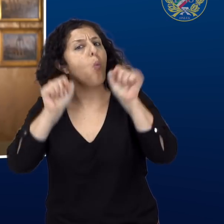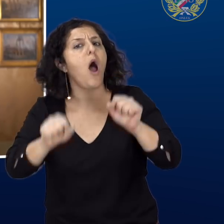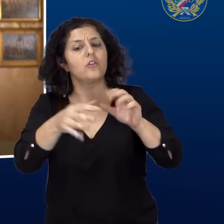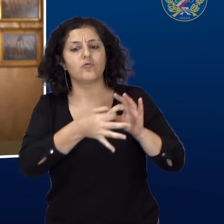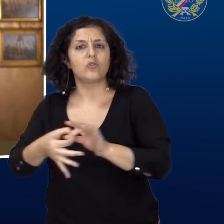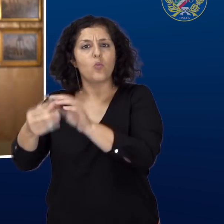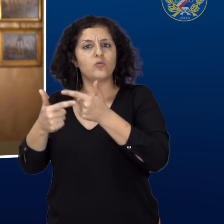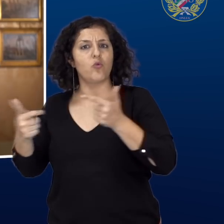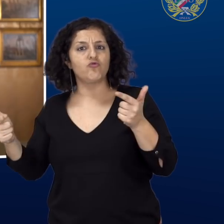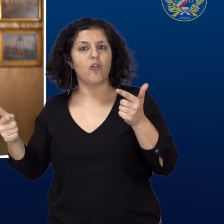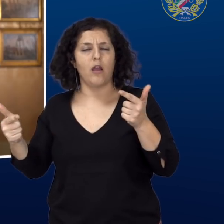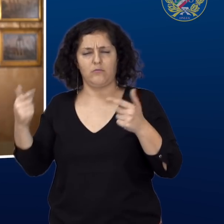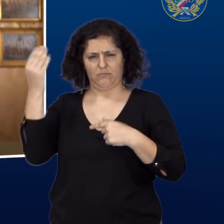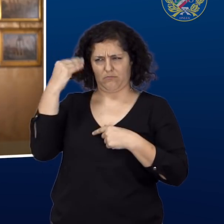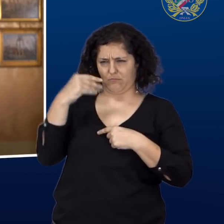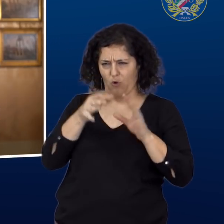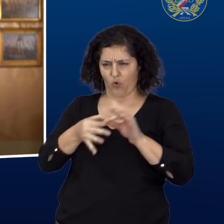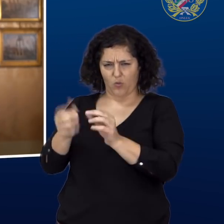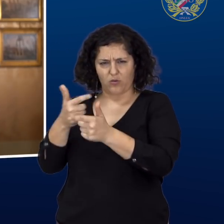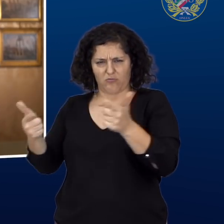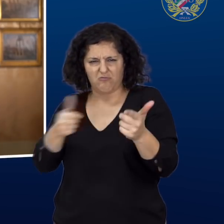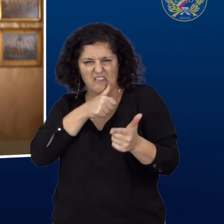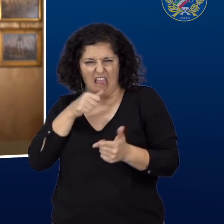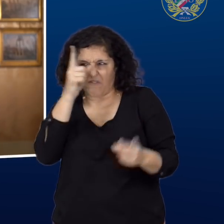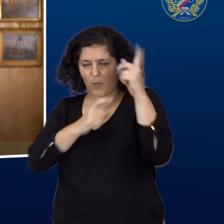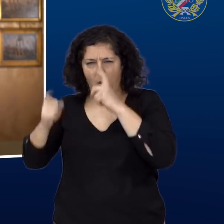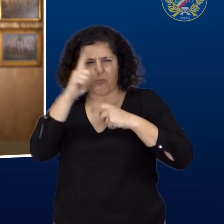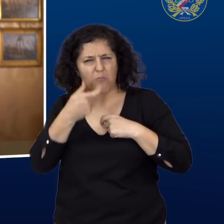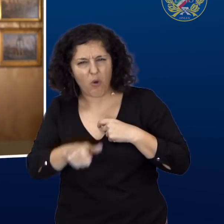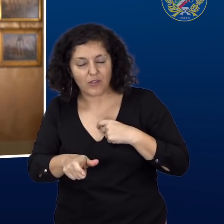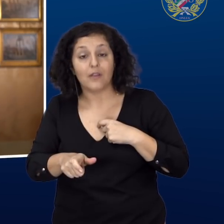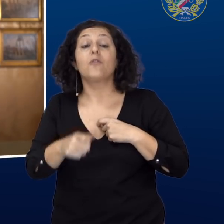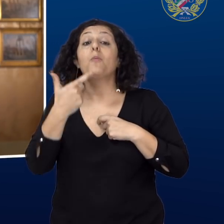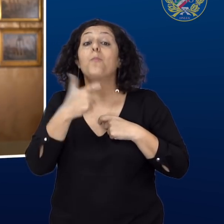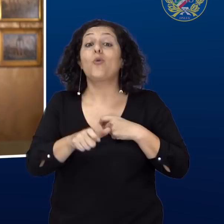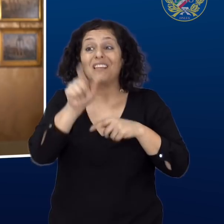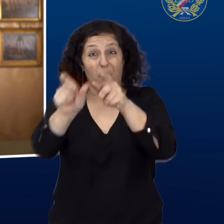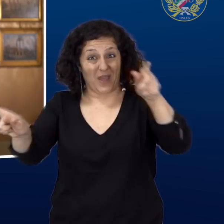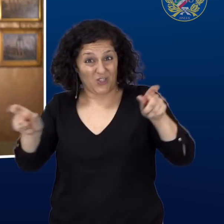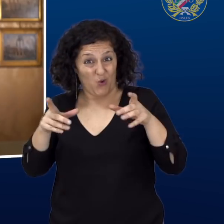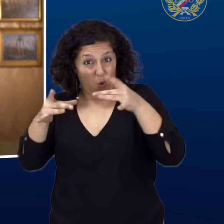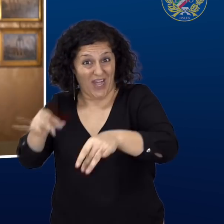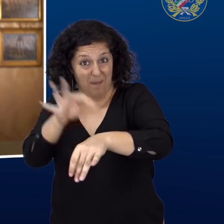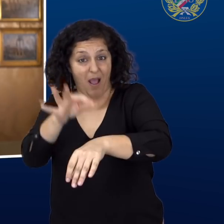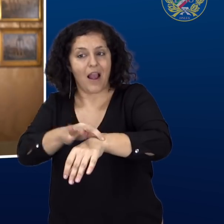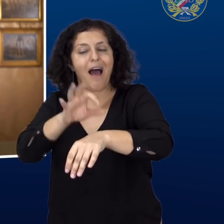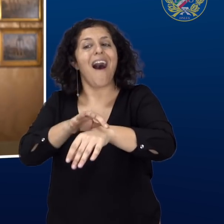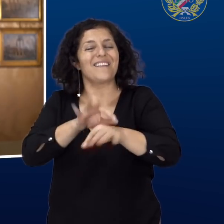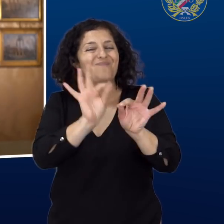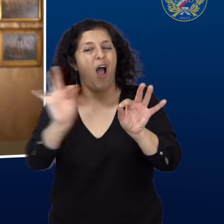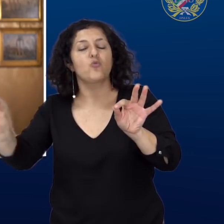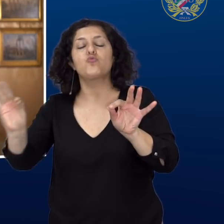Perché allora tanta preoccupazione, vi chiederete? Perché una certa percentuale di persone contagiate necessita di un